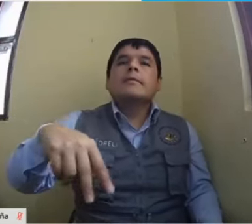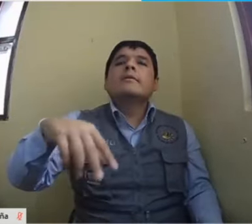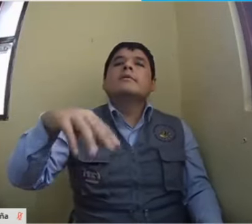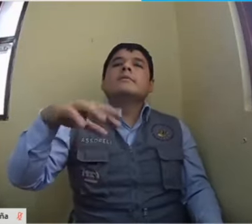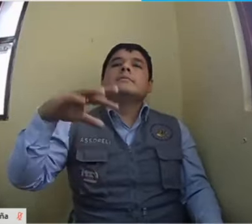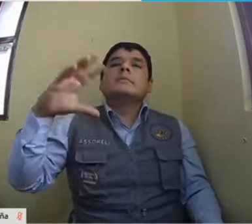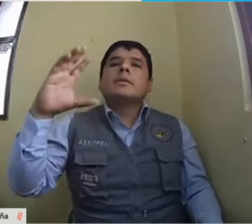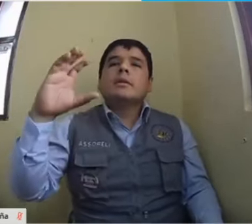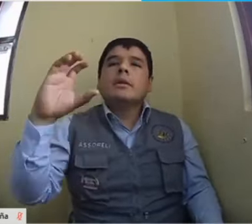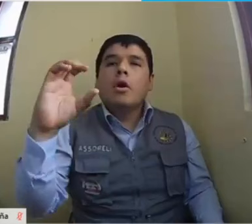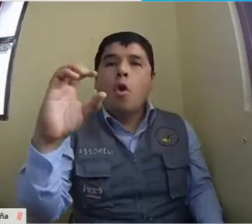movimiento.